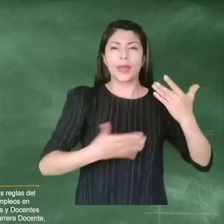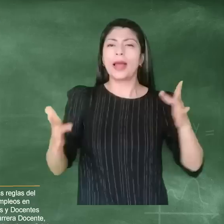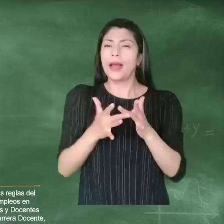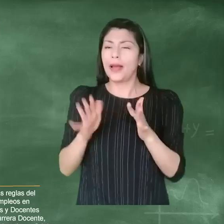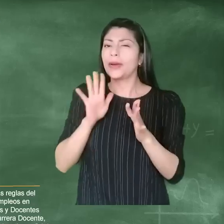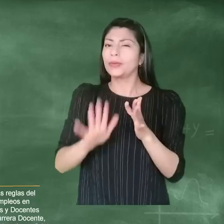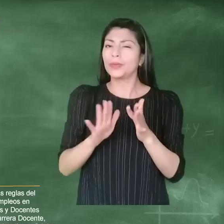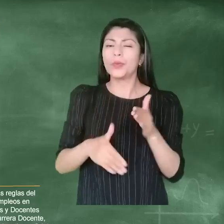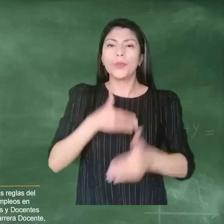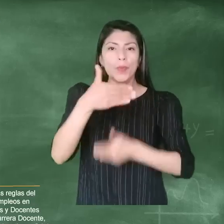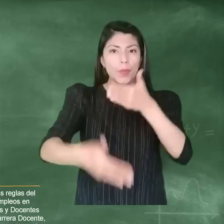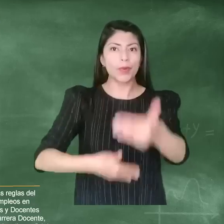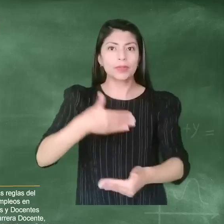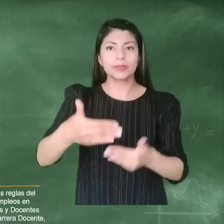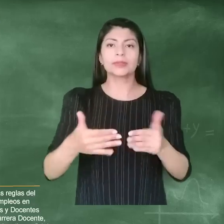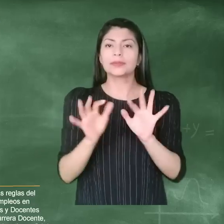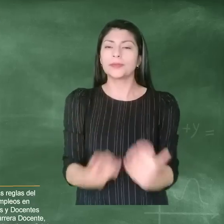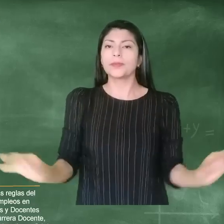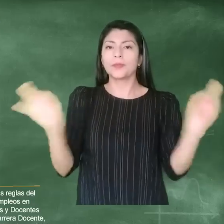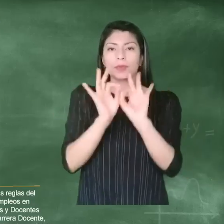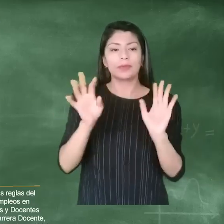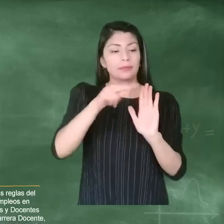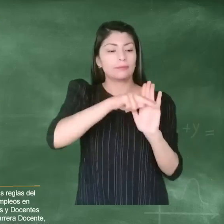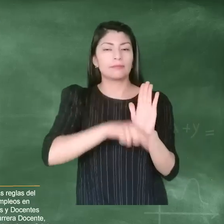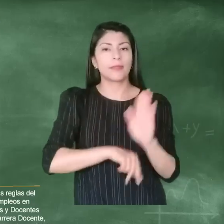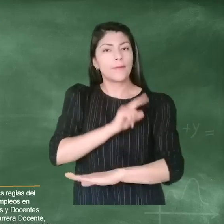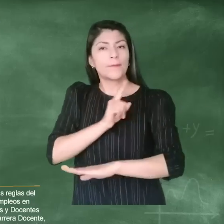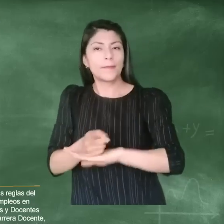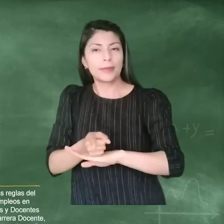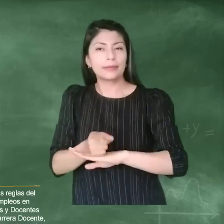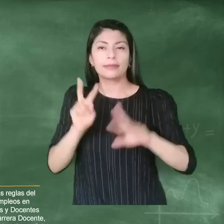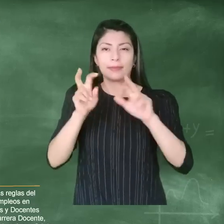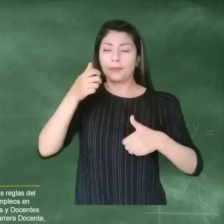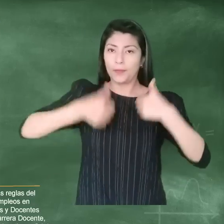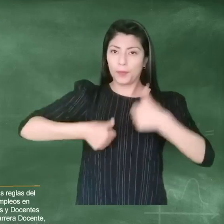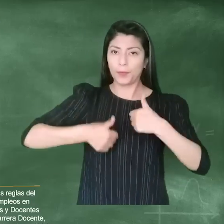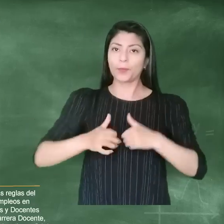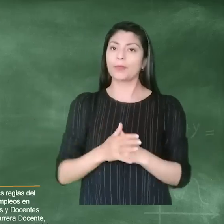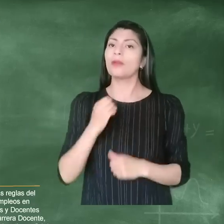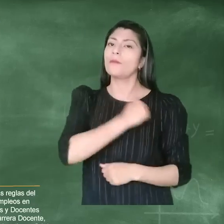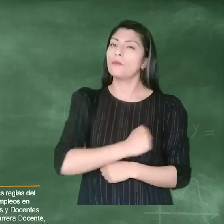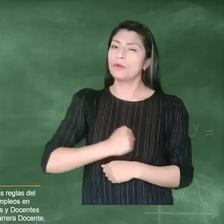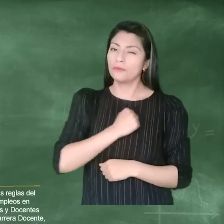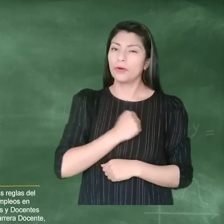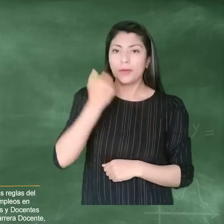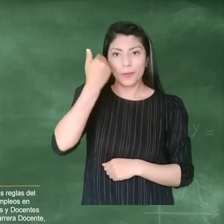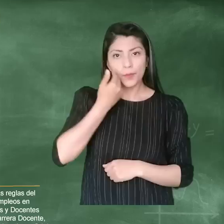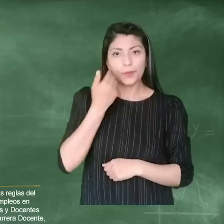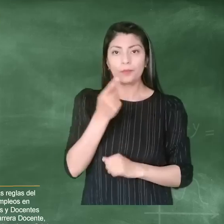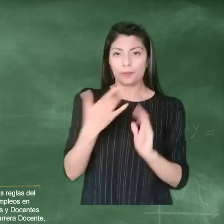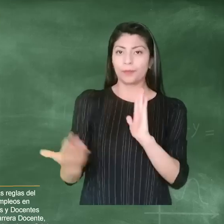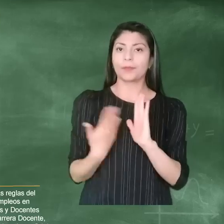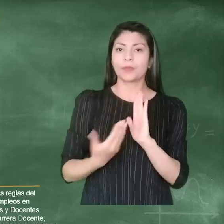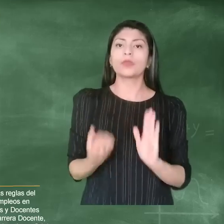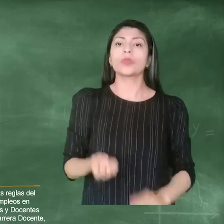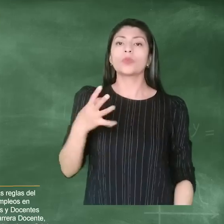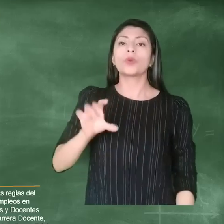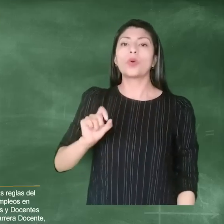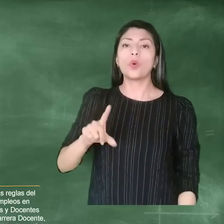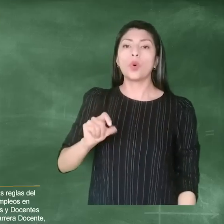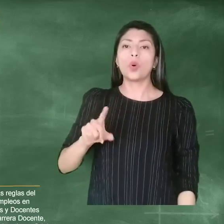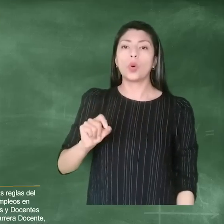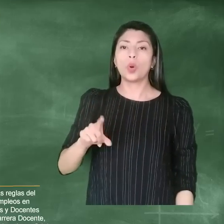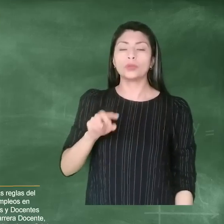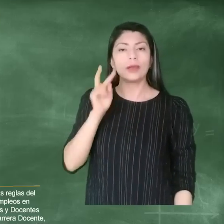se aplicarán en este proceso de selección por mérito se regirán por los siguientes parámetros. Por favor, remitirse